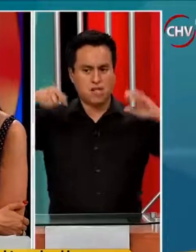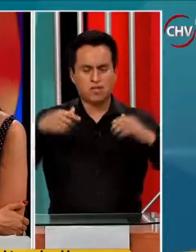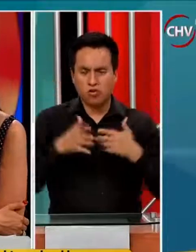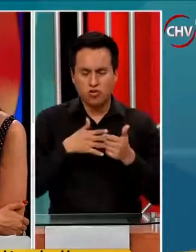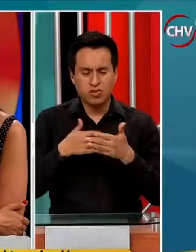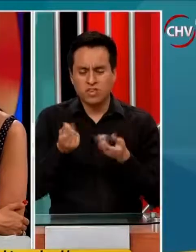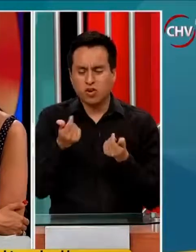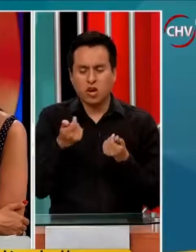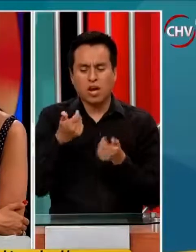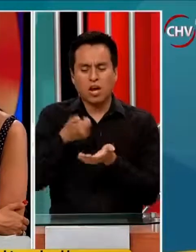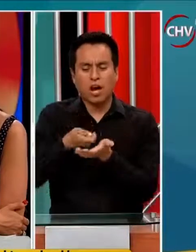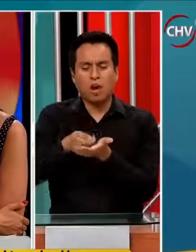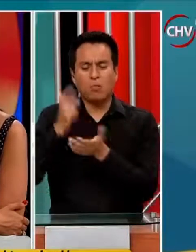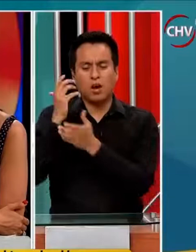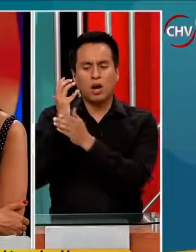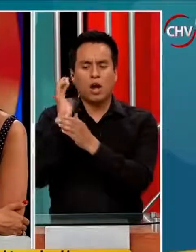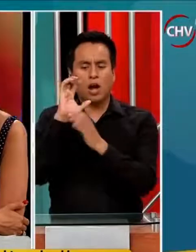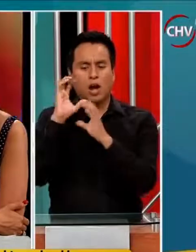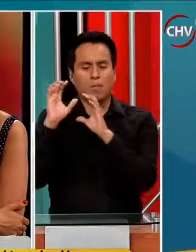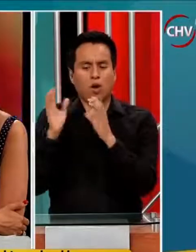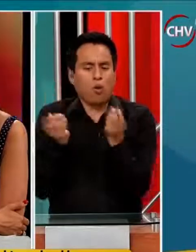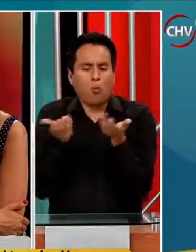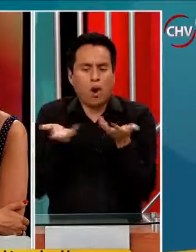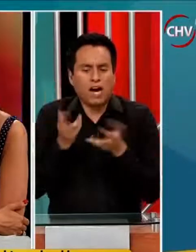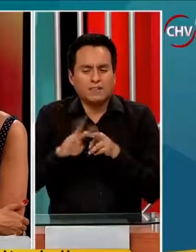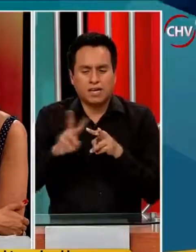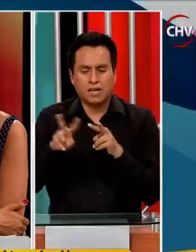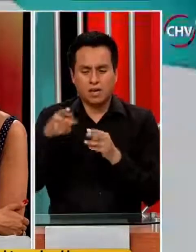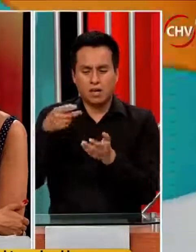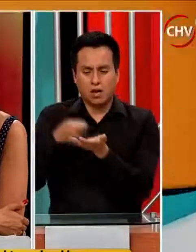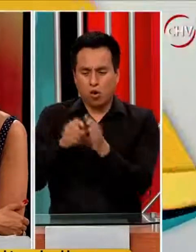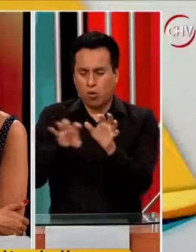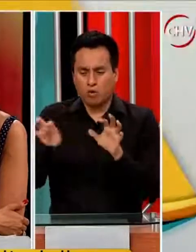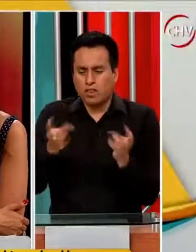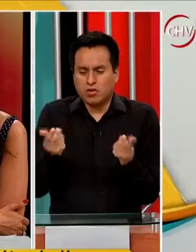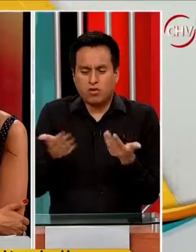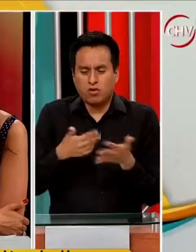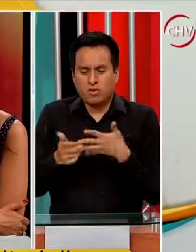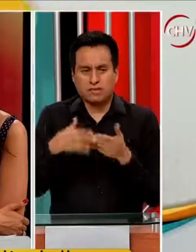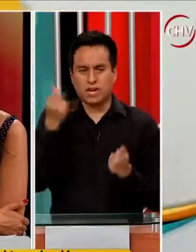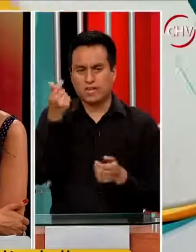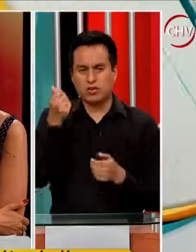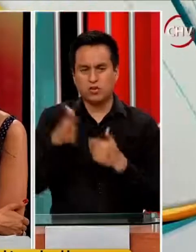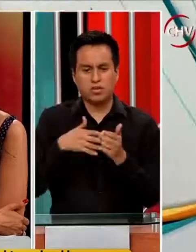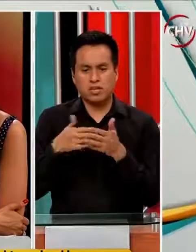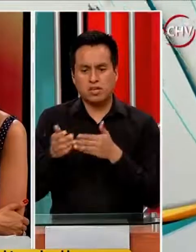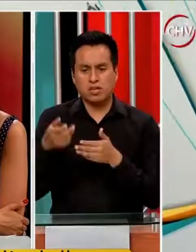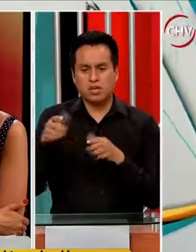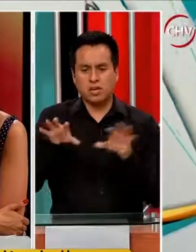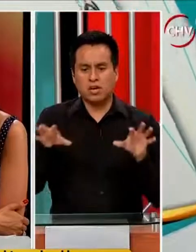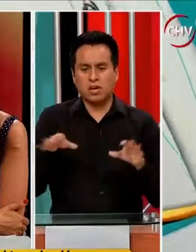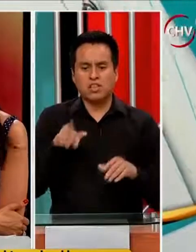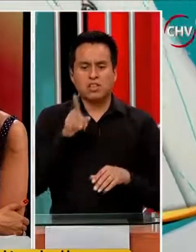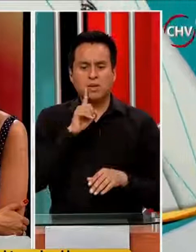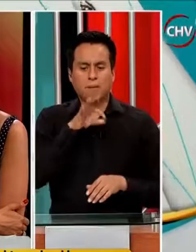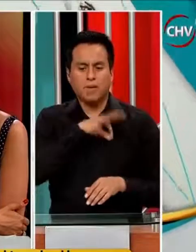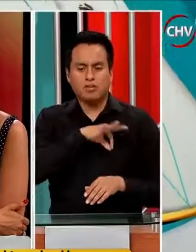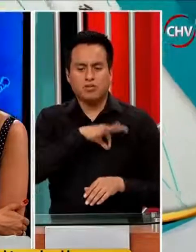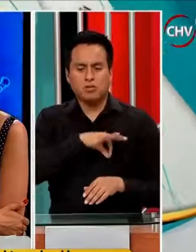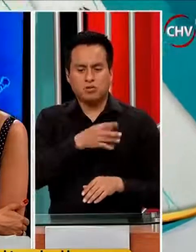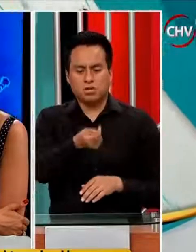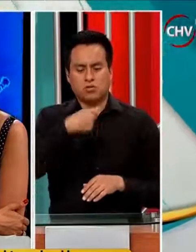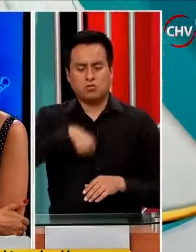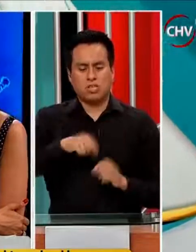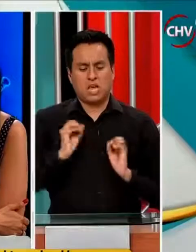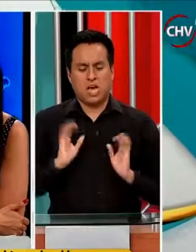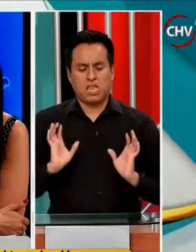saca dinero para comprar todas esas cosas? ¿Perdón? ¿Cómo lo hace para comprar todas esas cosas? ¿De dónde saca dinero para comprar? Él tiene su pensión si no me da ni un peso a mí.